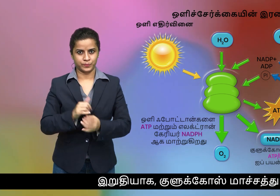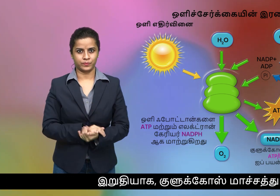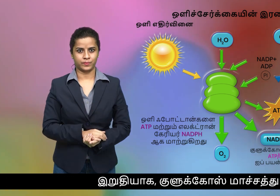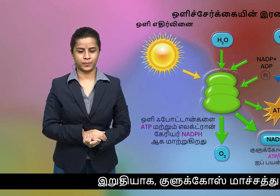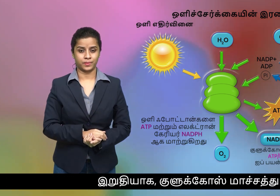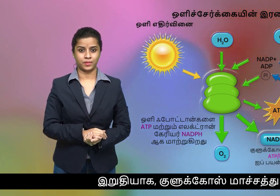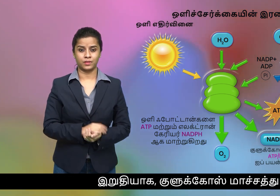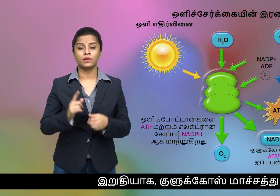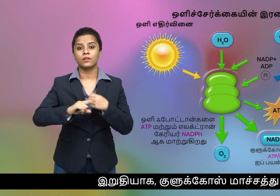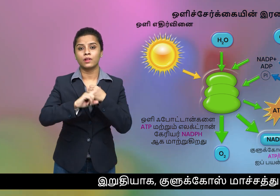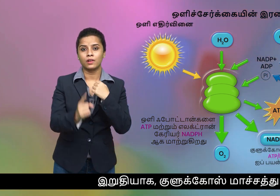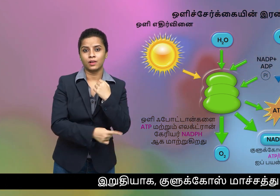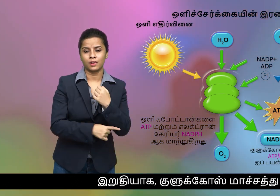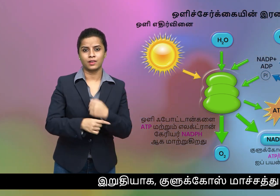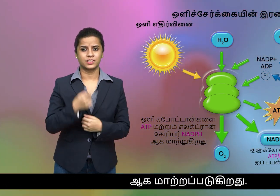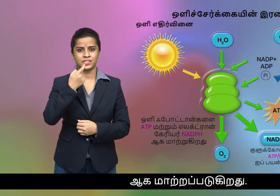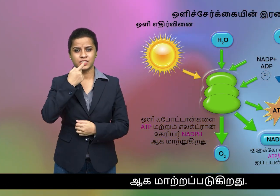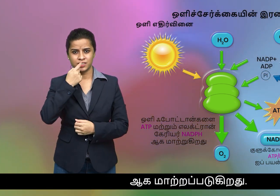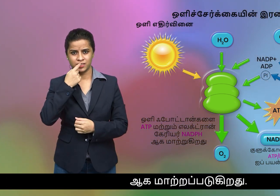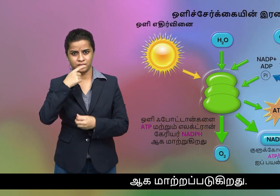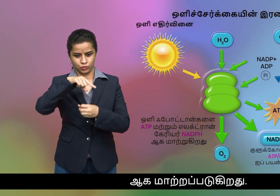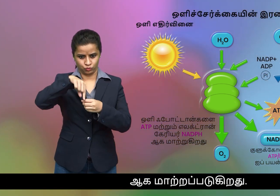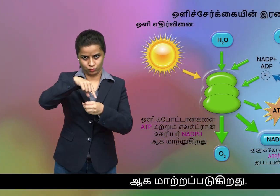இறுதியாக குளுக்கோஸ் மாச்சத்து ஆக மாற்றப்படுகிறது.